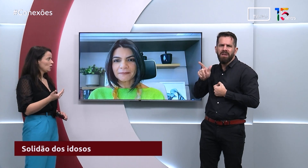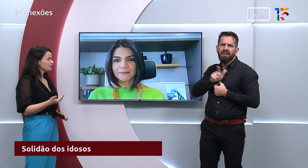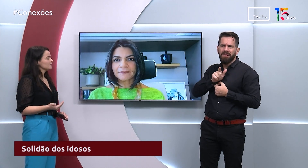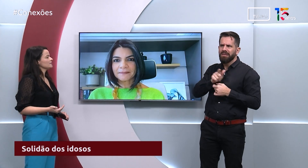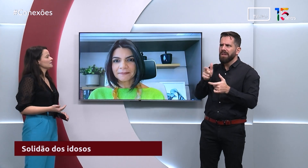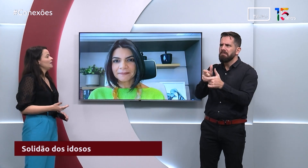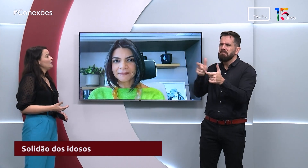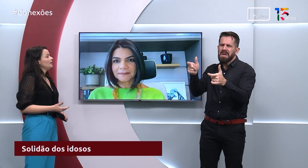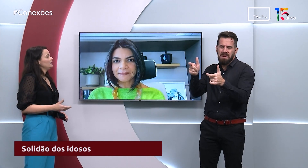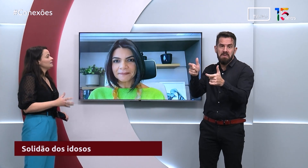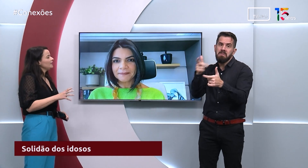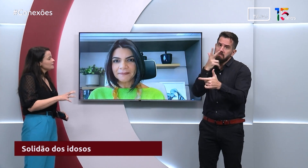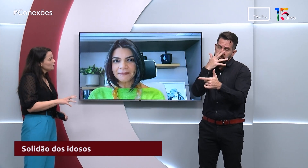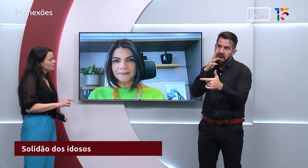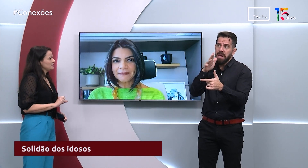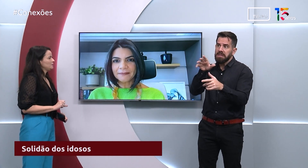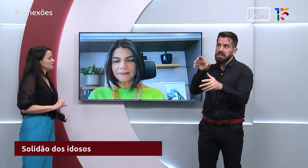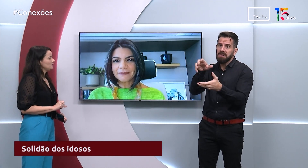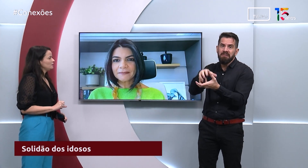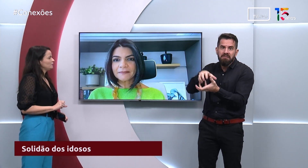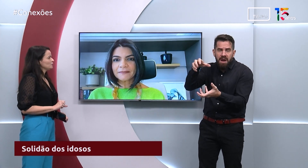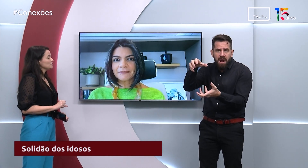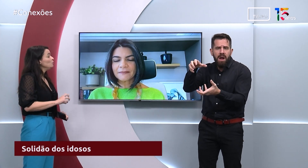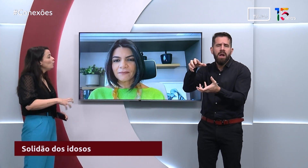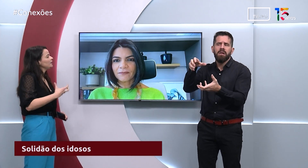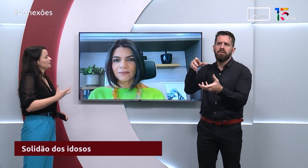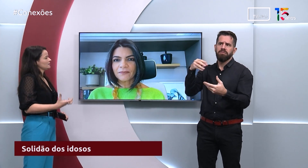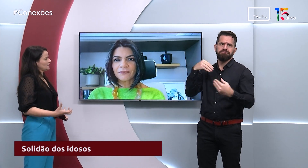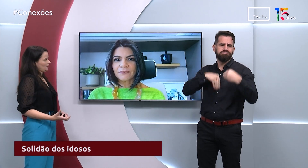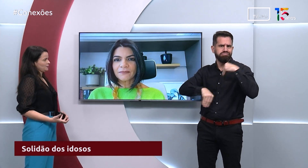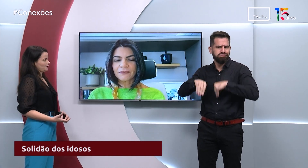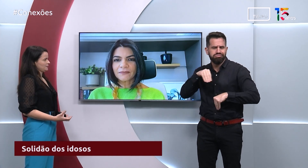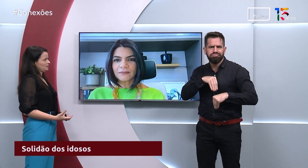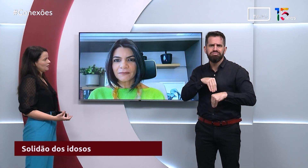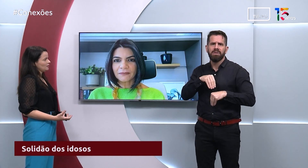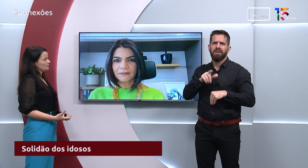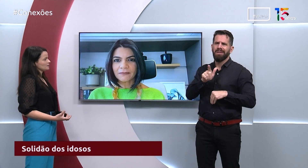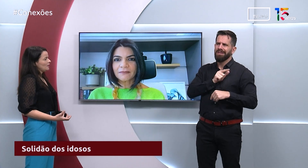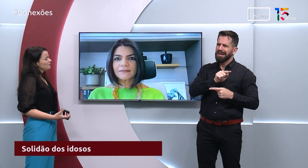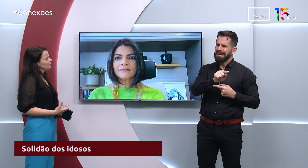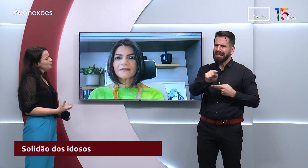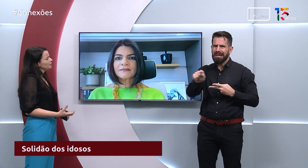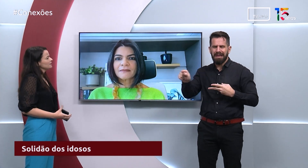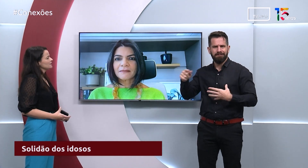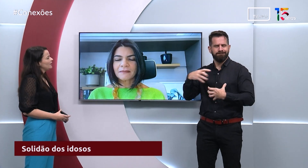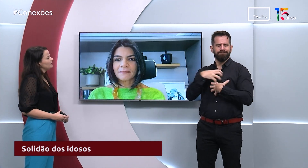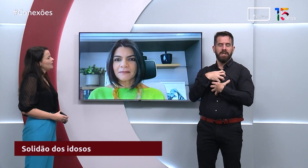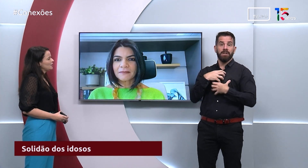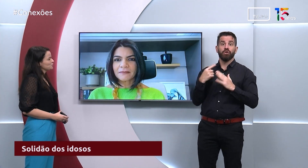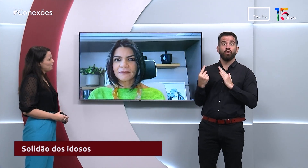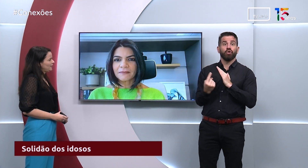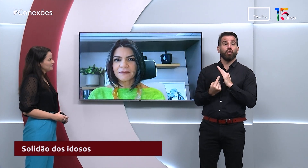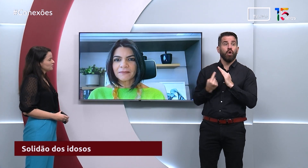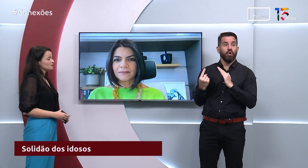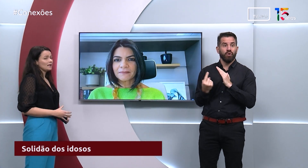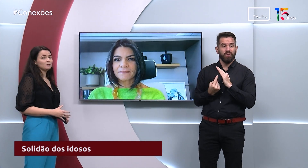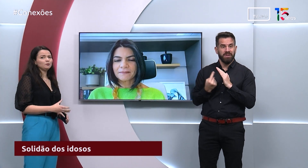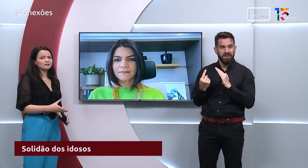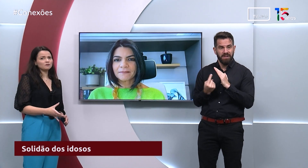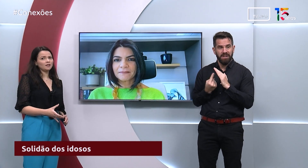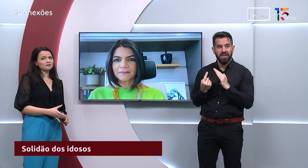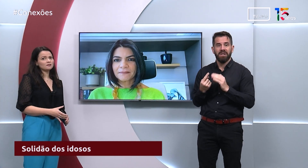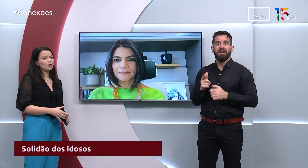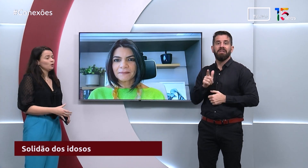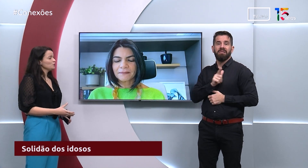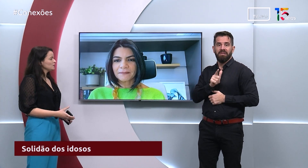e idosas tem sintomas depressivos, muitas se sentem sozinhas. Fala um pouquinho dessa realidade no país. A gente sabe que